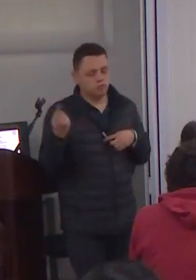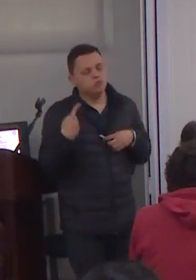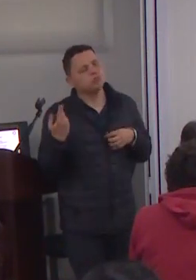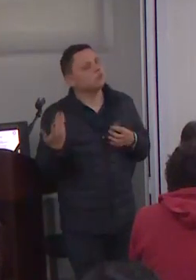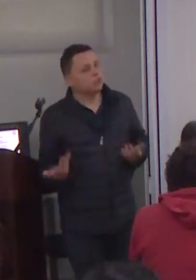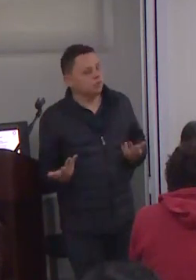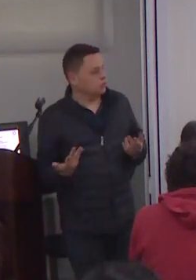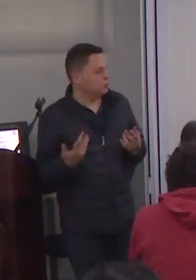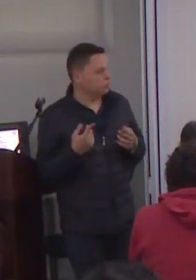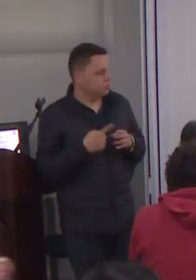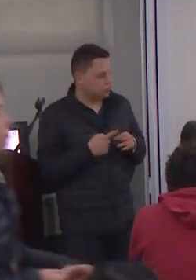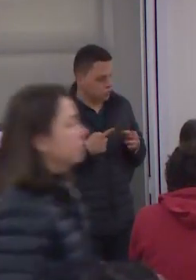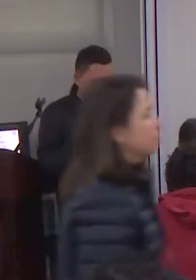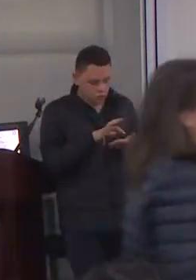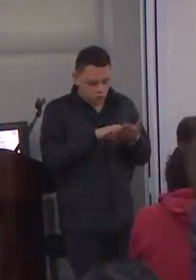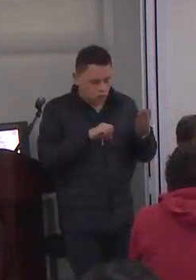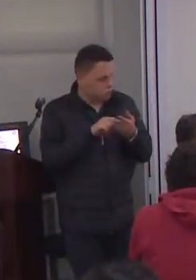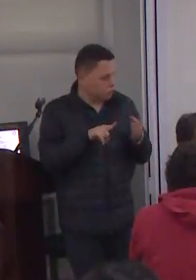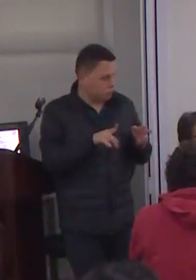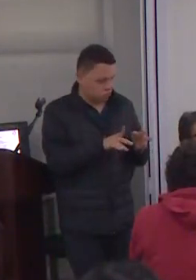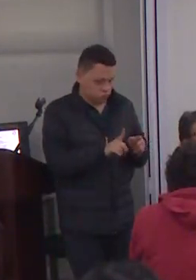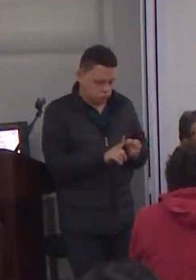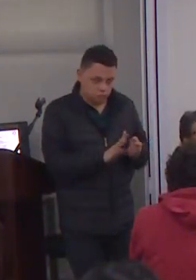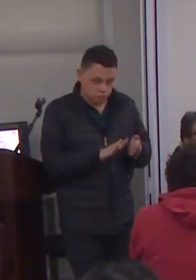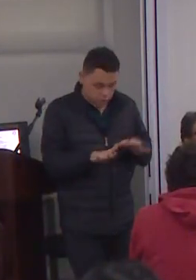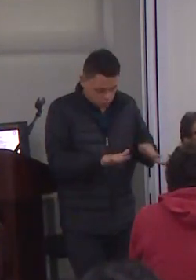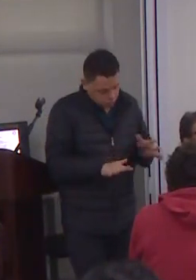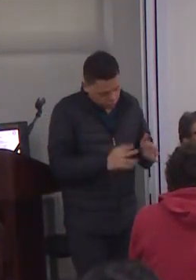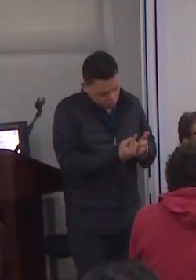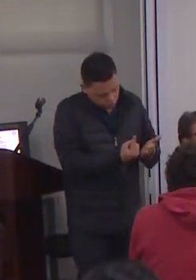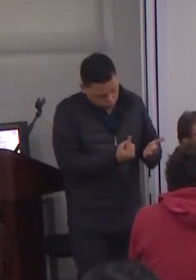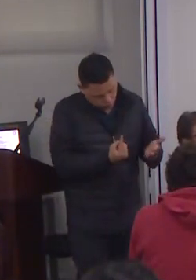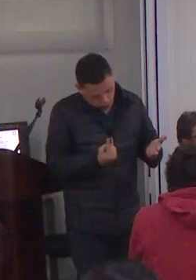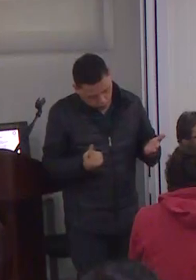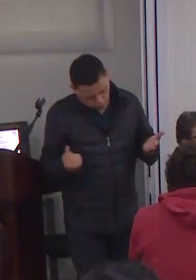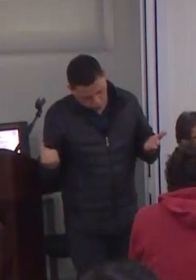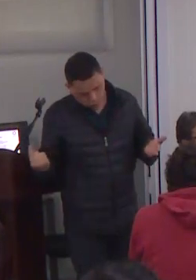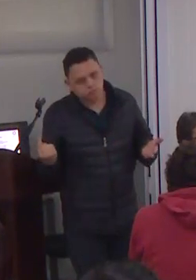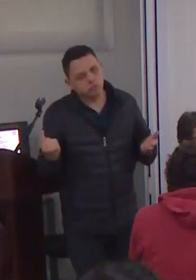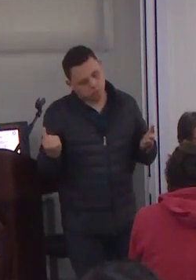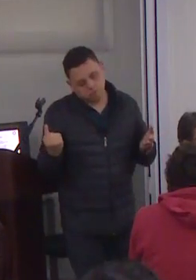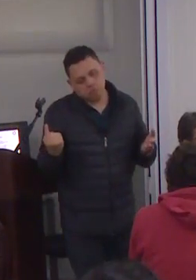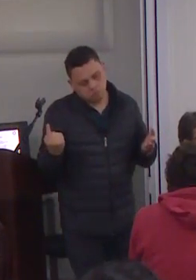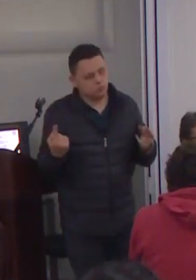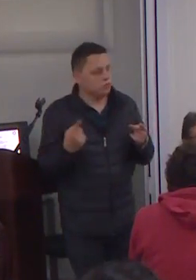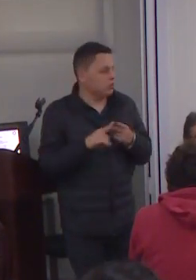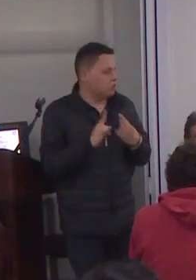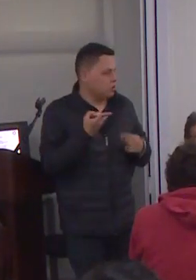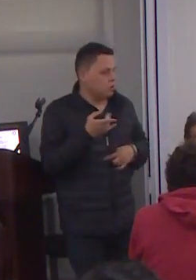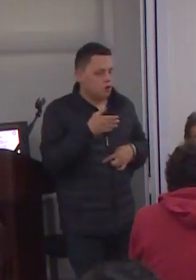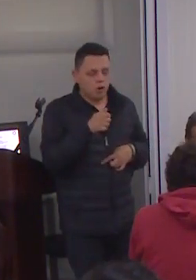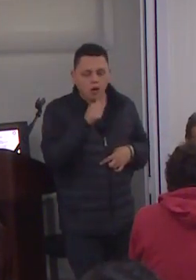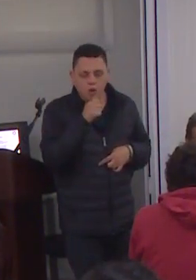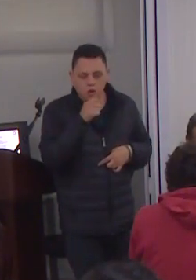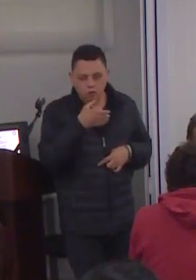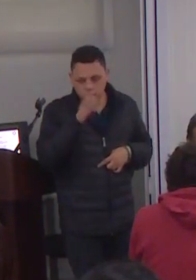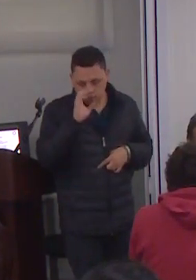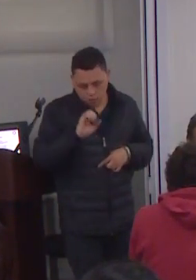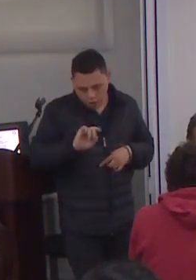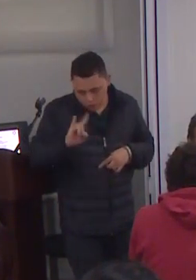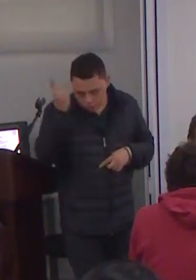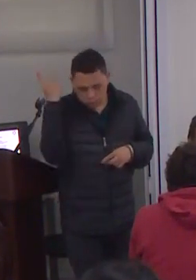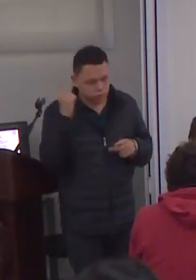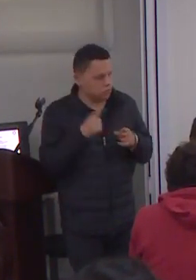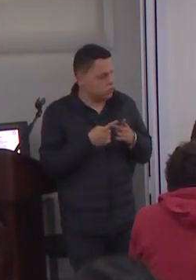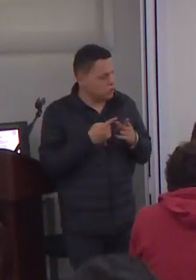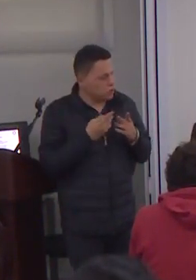hay que retirarlo del escenario evidentemente hay que darle por lo menos un vaso de agua hay